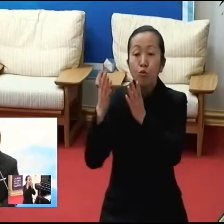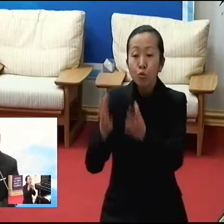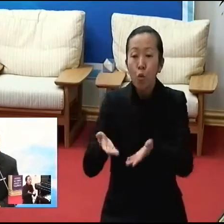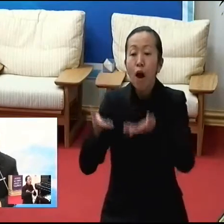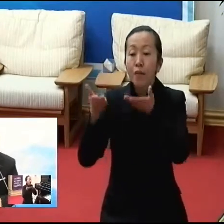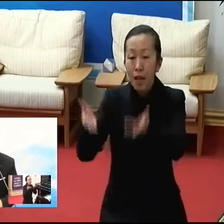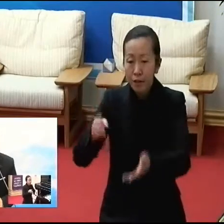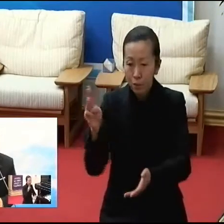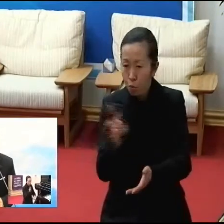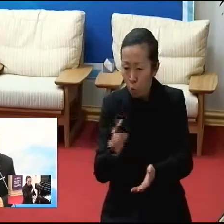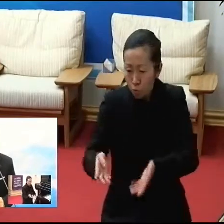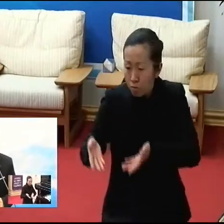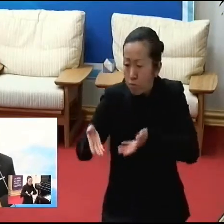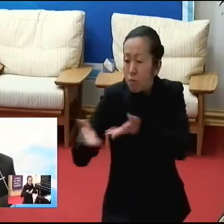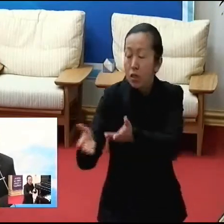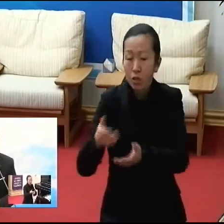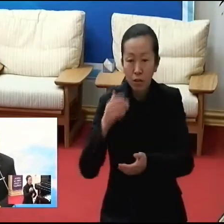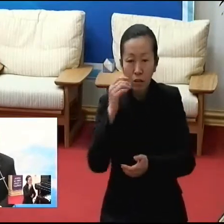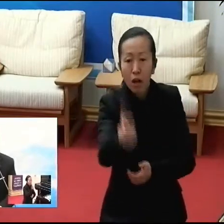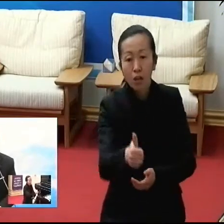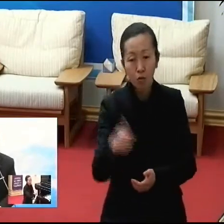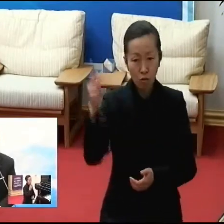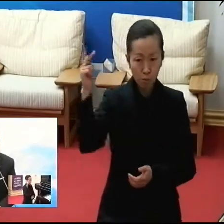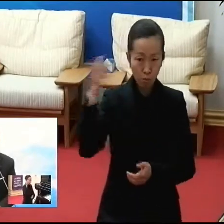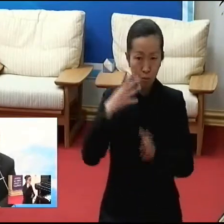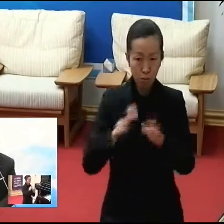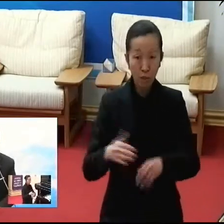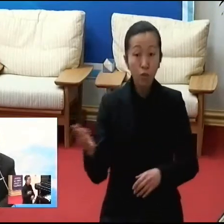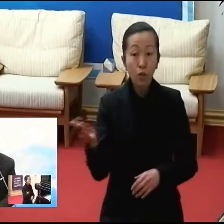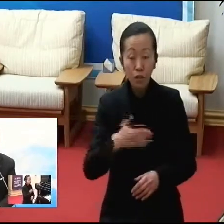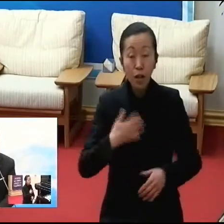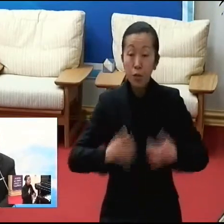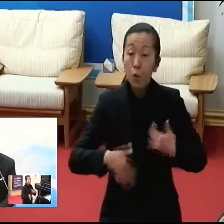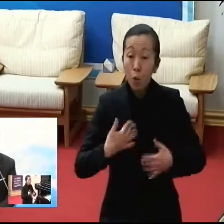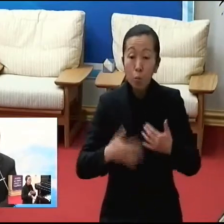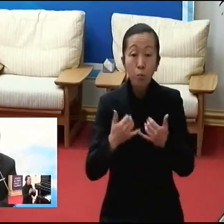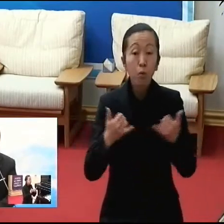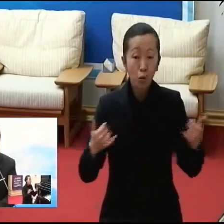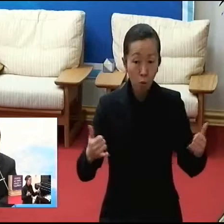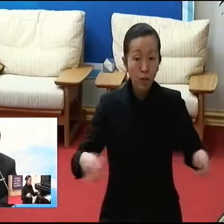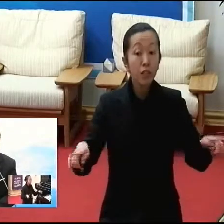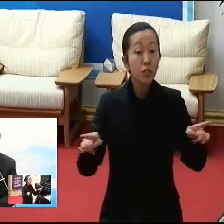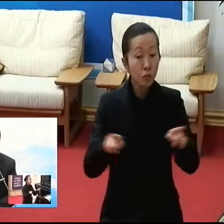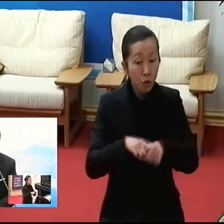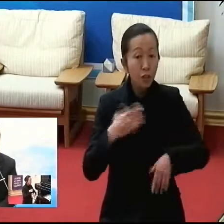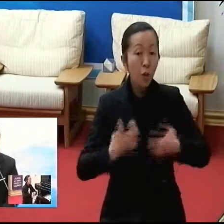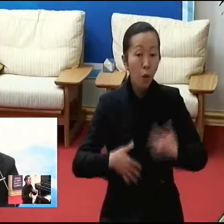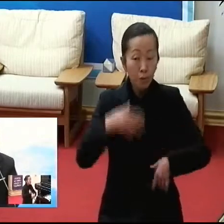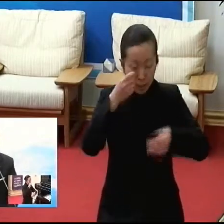즐거워하는 자들과 함께 즐거워하고 우는 자들과 함께 울어라. そして喜ぶ者と一緒に喜